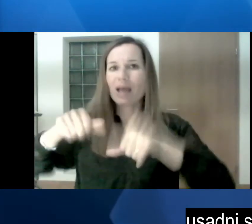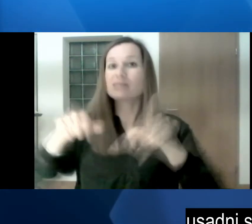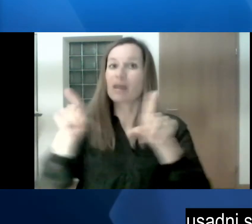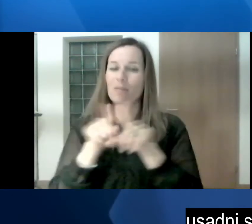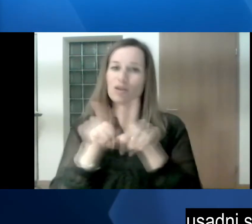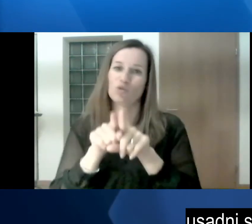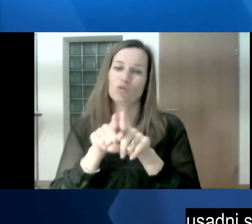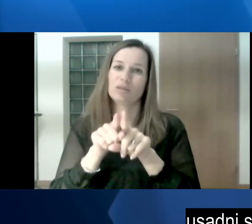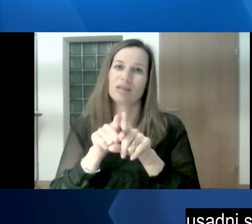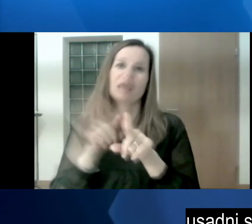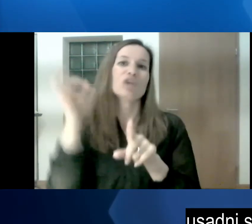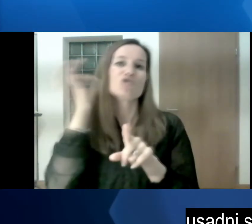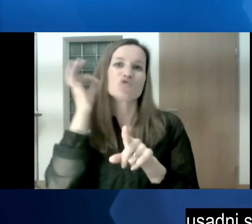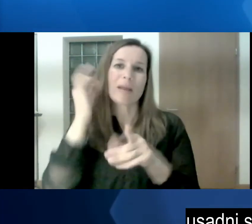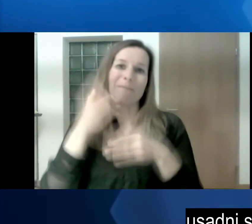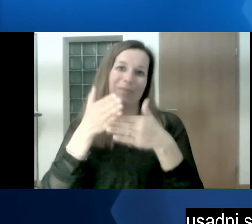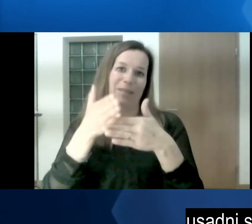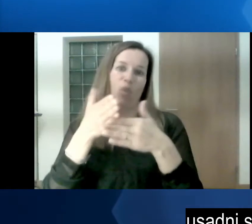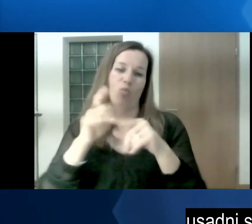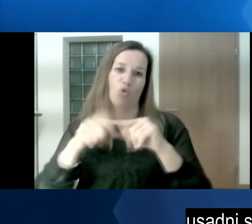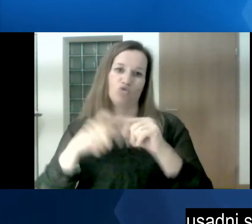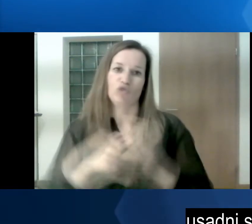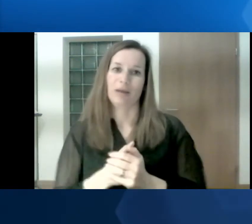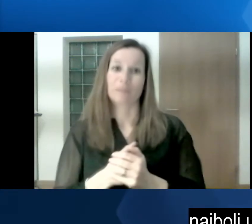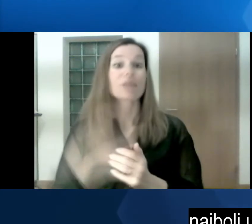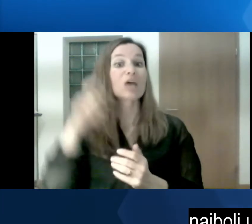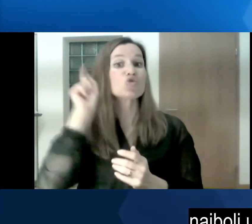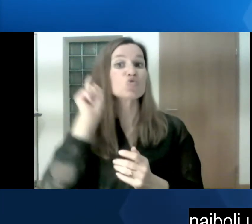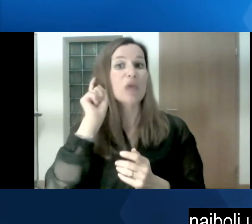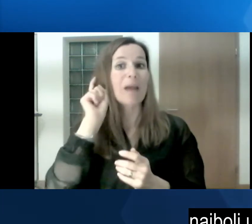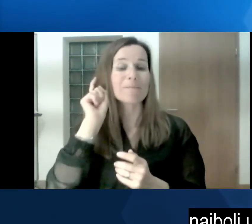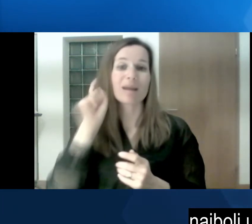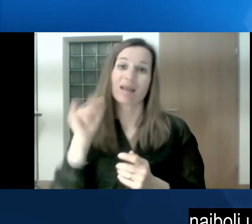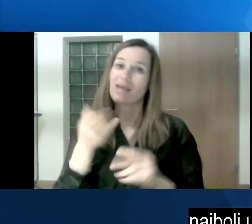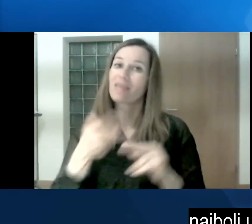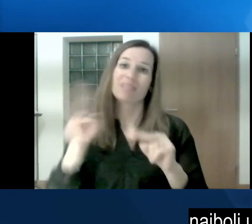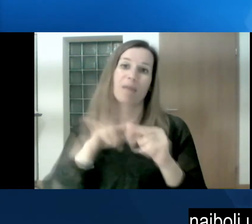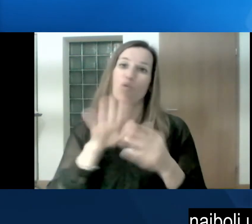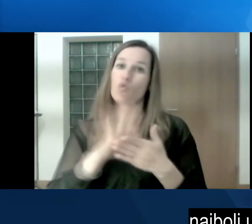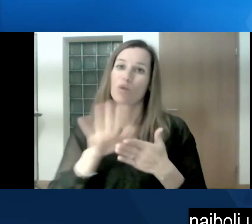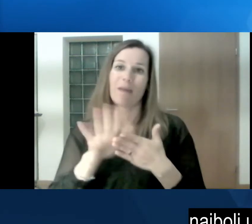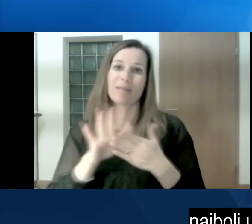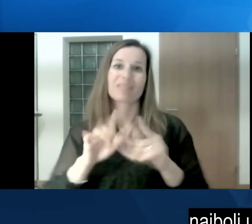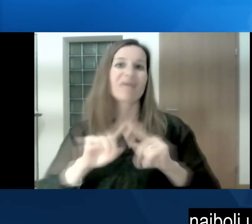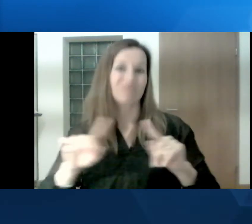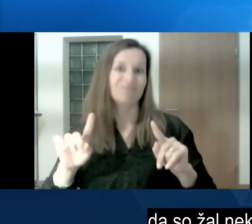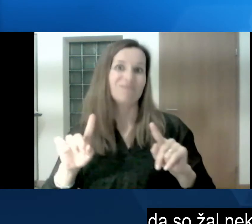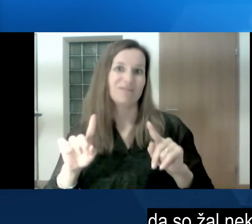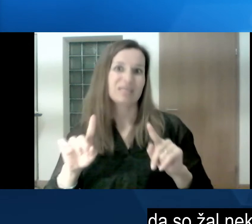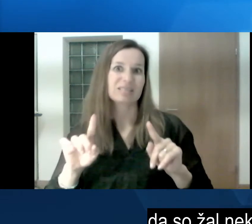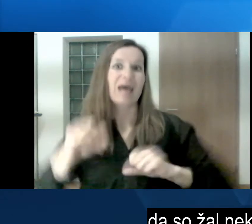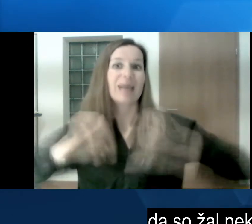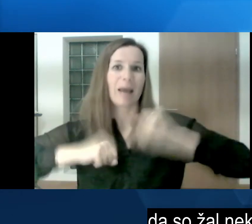pripomočki. Vemo, da je slušni aparat nekako najbolj uporabljena vrsta rehabilitacije, ampak